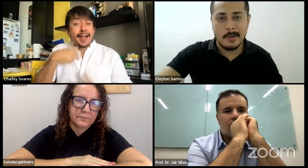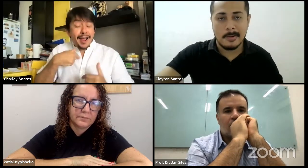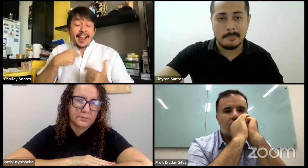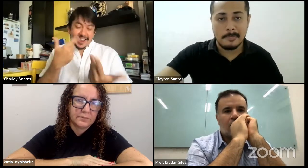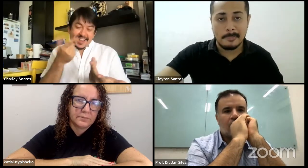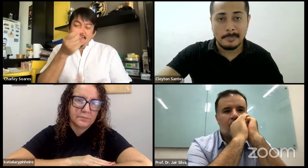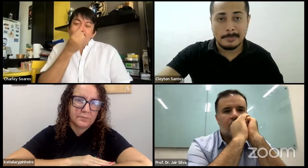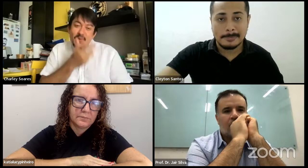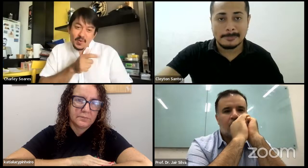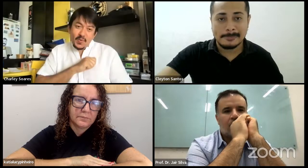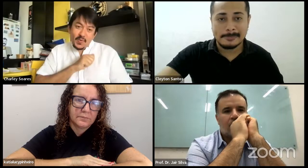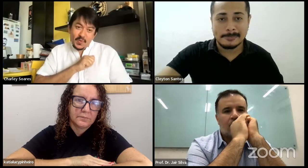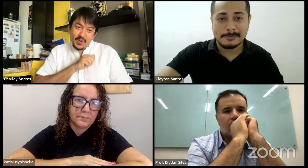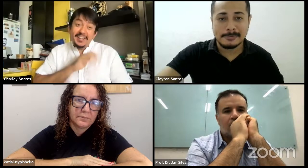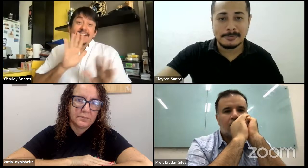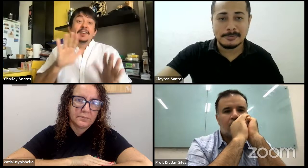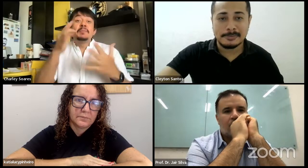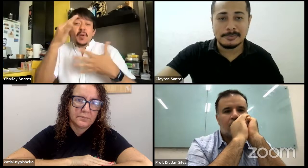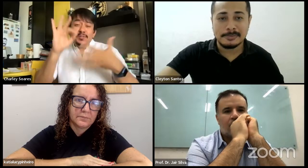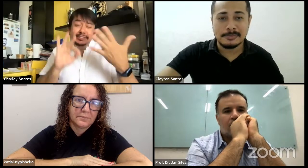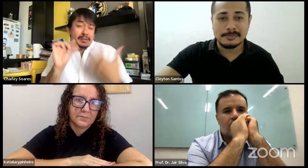considerações específicas,